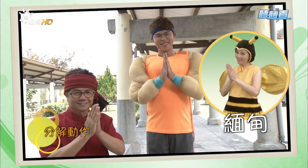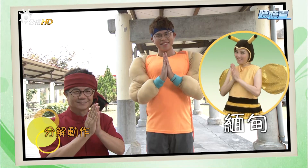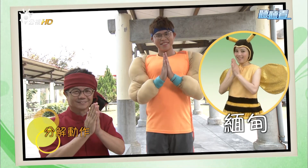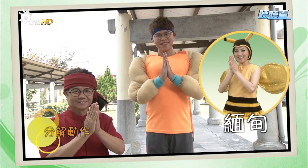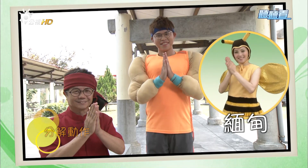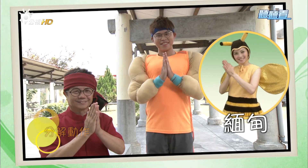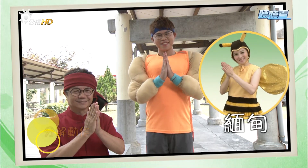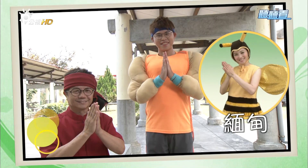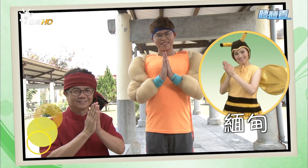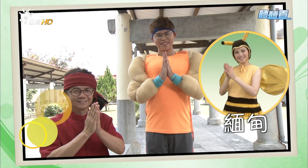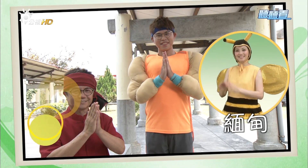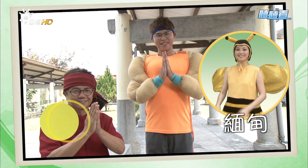缅甸。